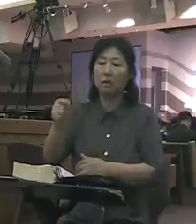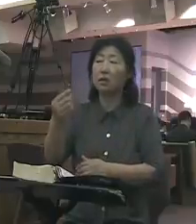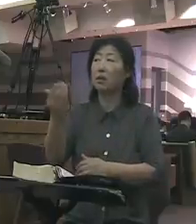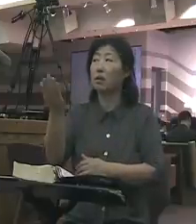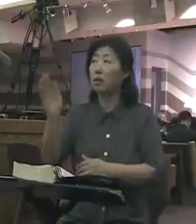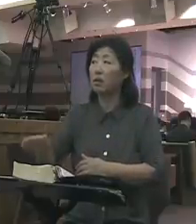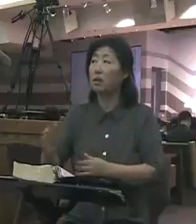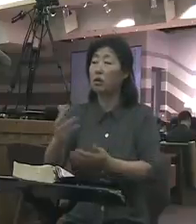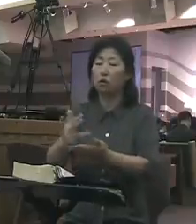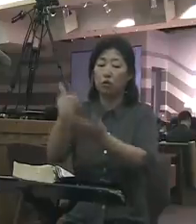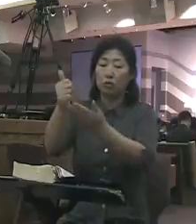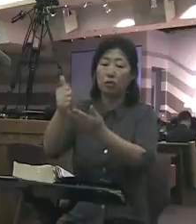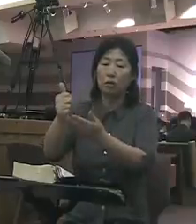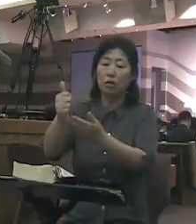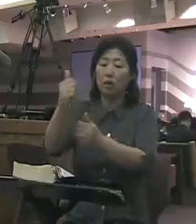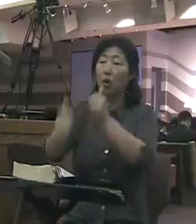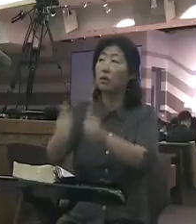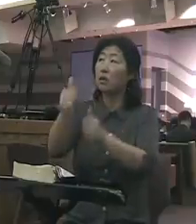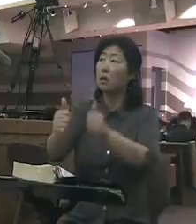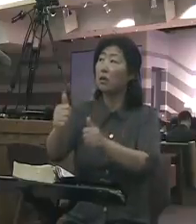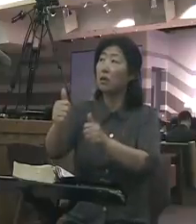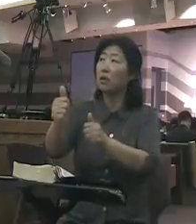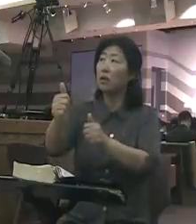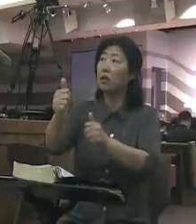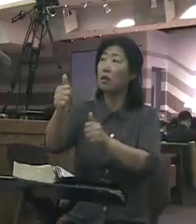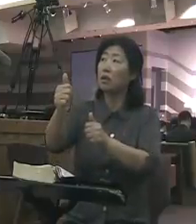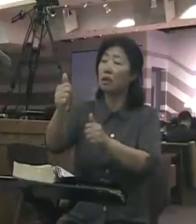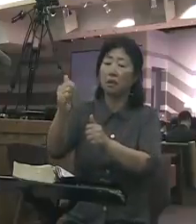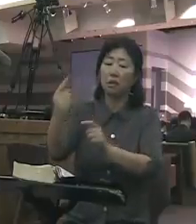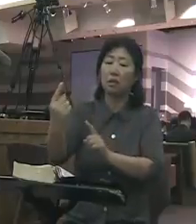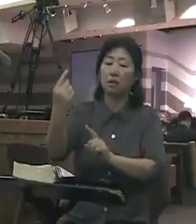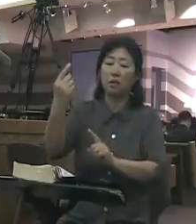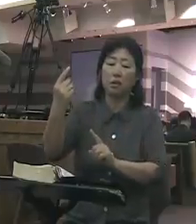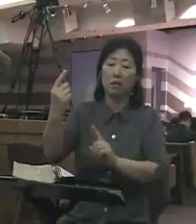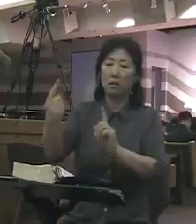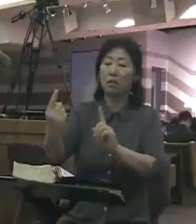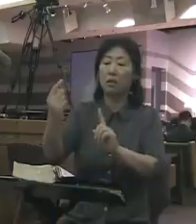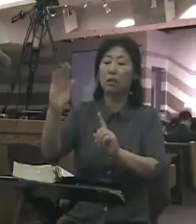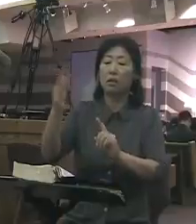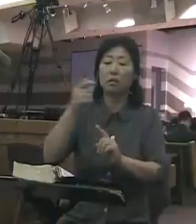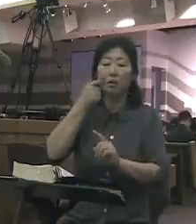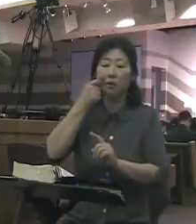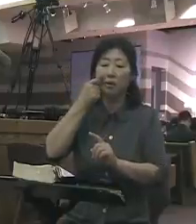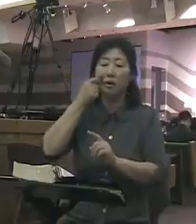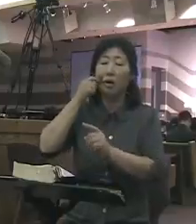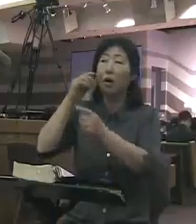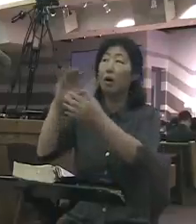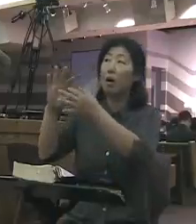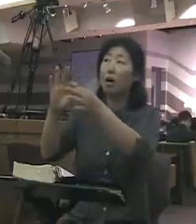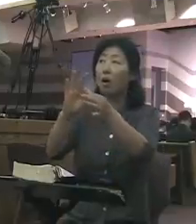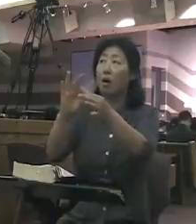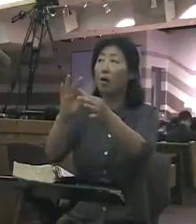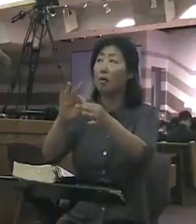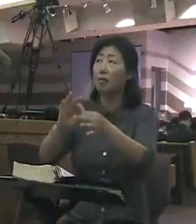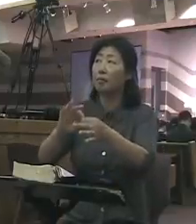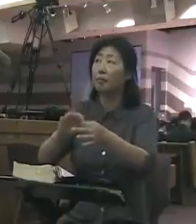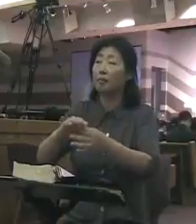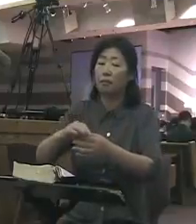절대로 경쟁 대상이 될 수 없고 competing relationship이 될 수 없기 때문에 이것을 과감하게 놓고 비울 수 있는